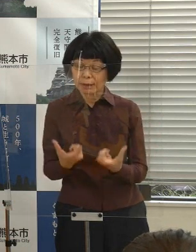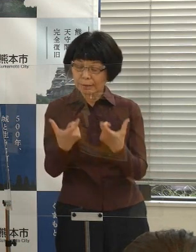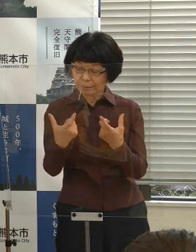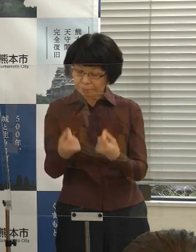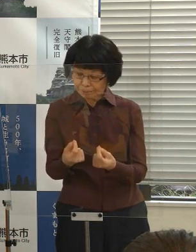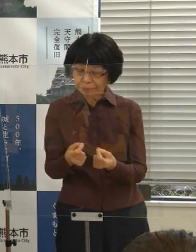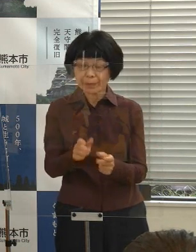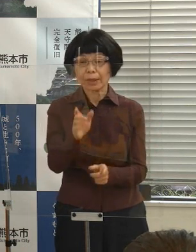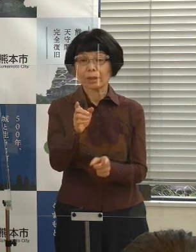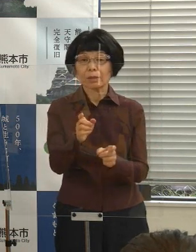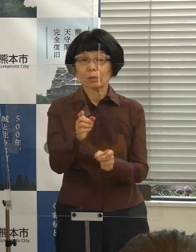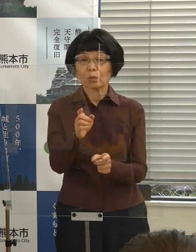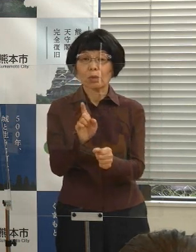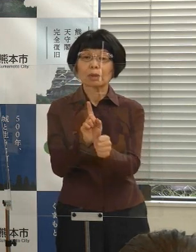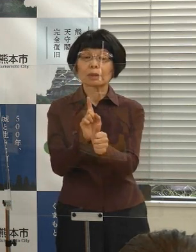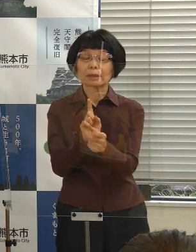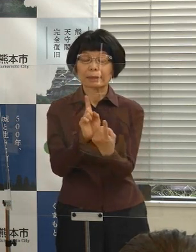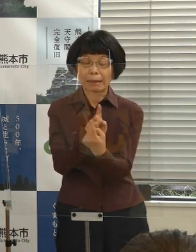というふうに考えています。